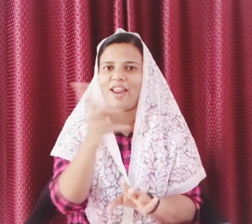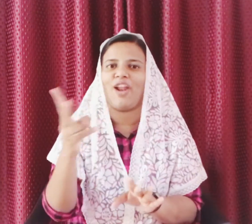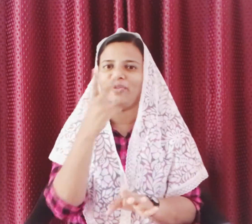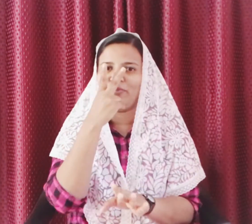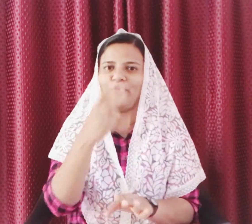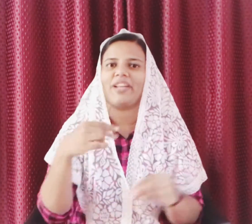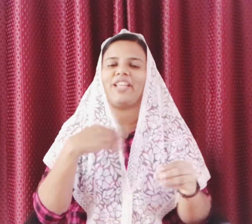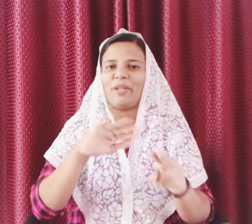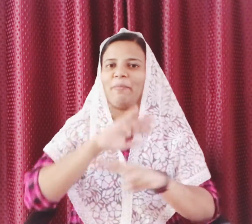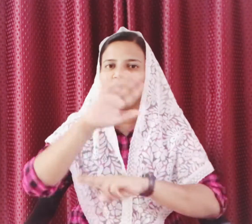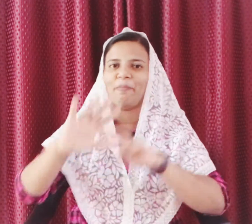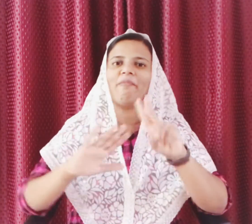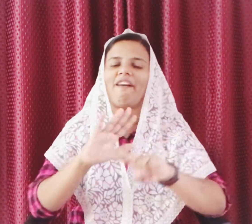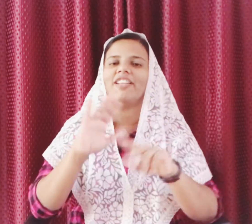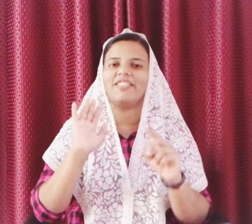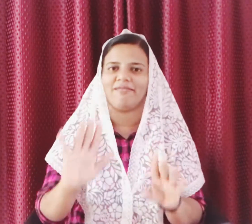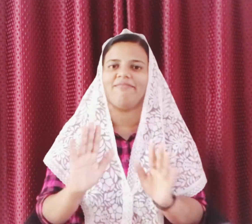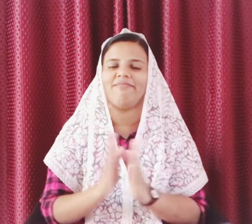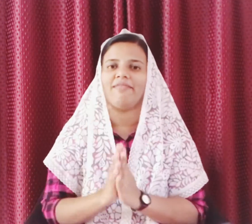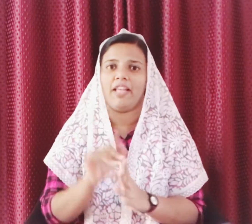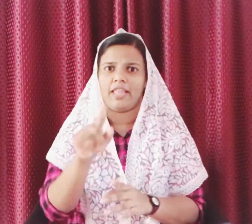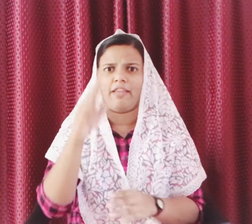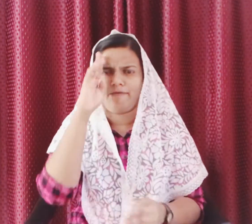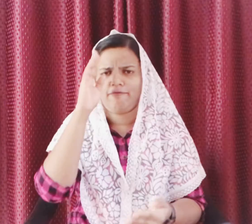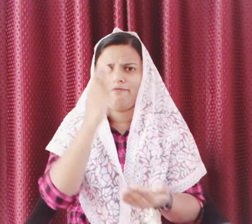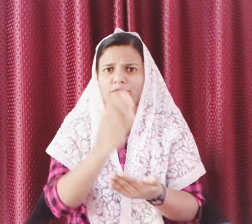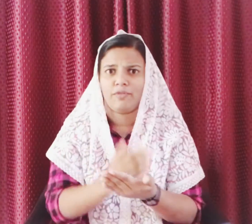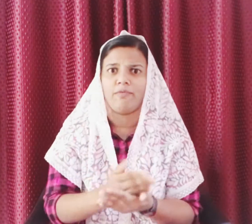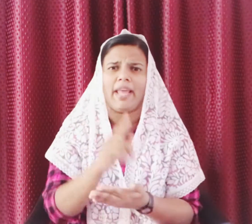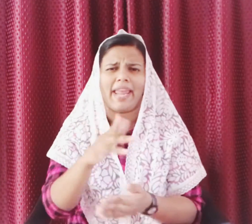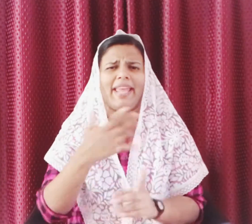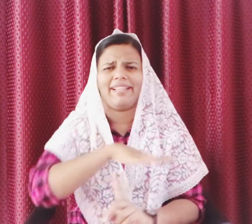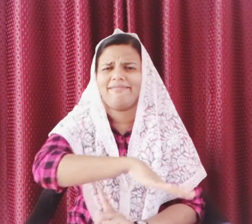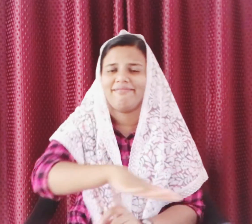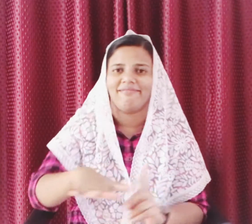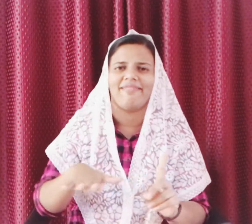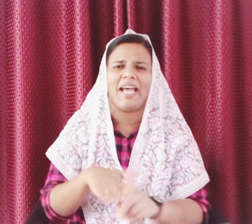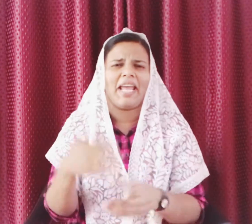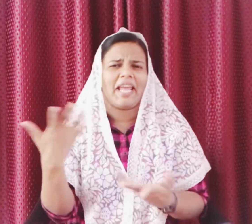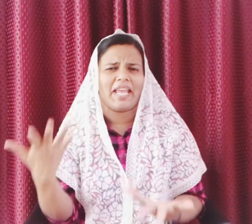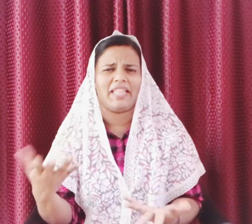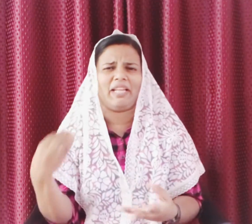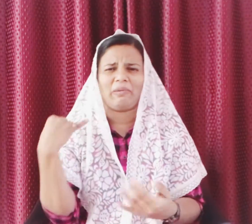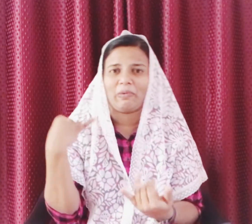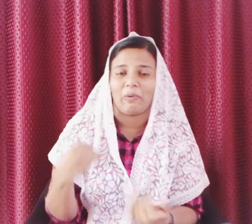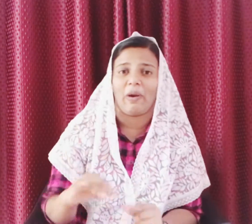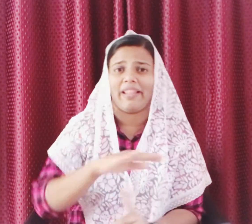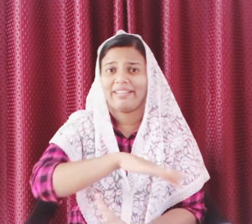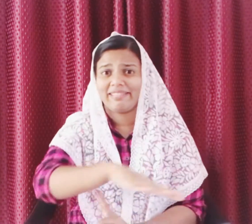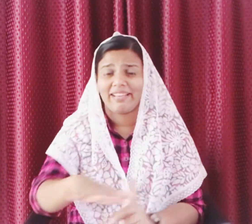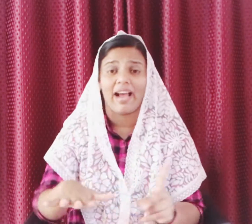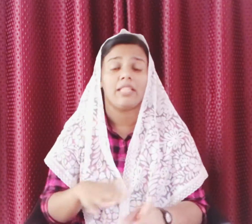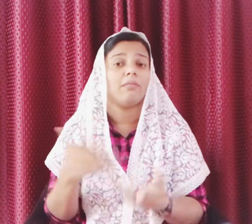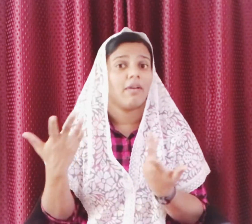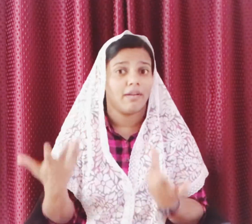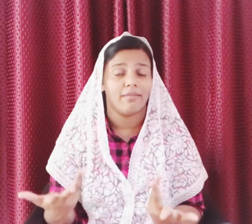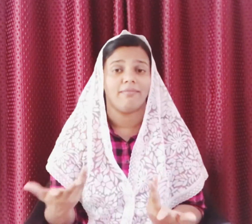നോക്കി പ്രഖ്യാപിച്ചിരിക്കുന്നത്. അതുകൊണ്ട് പ്രിയപ്പെട്ടവരെ, വിശ്വസിക്കുക, ഏത് സാഹചര്യമാണെങ്കിലും എത്ര മോശം സാഹചര്യമായിക്കോട്ടെ,